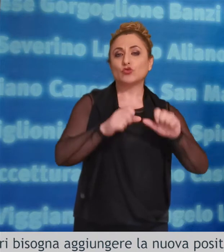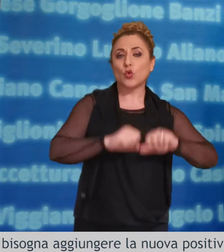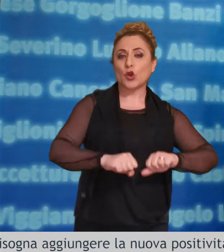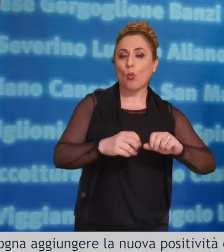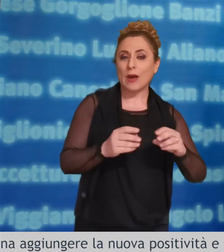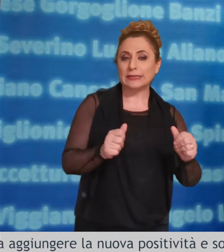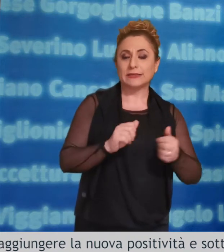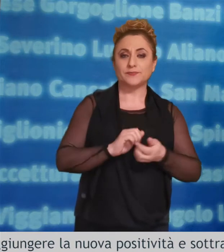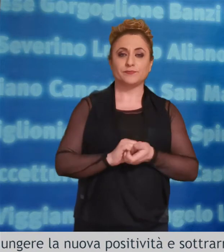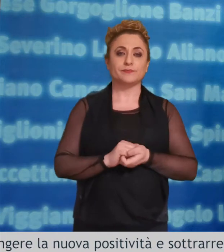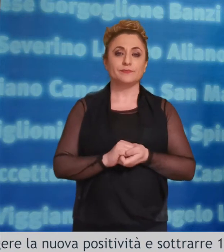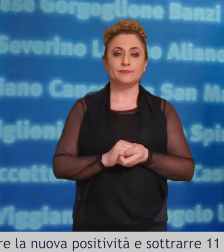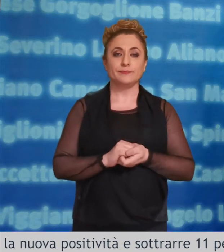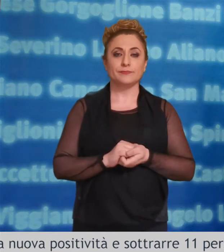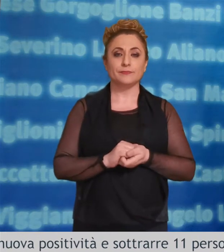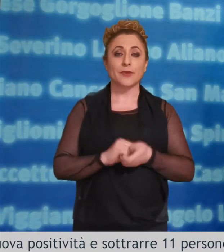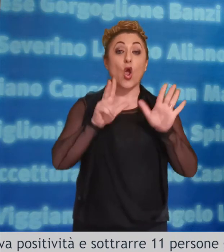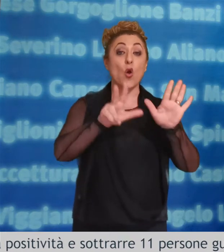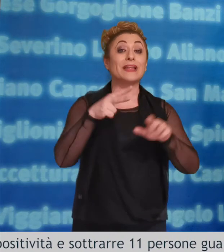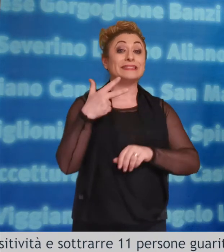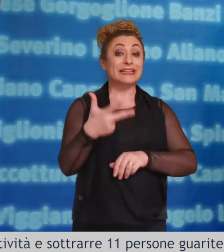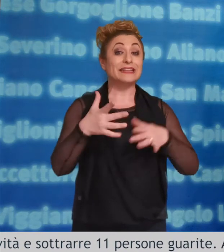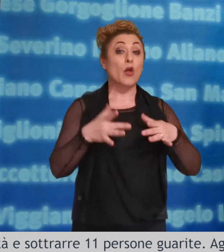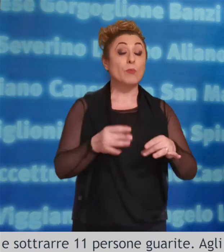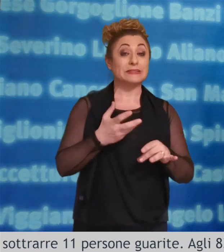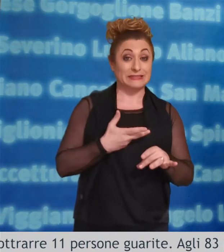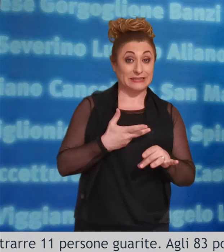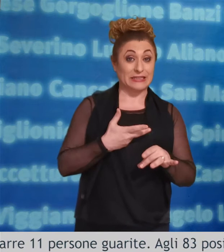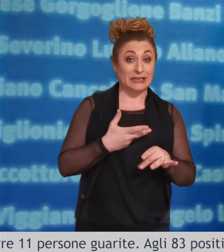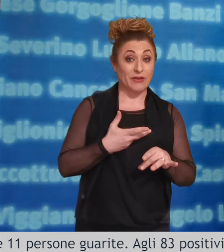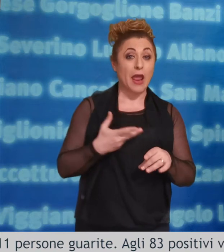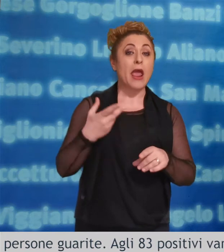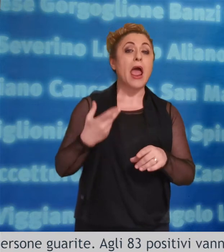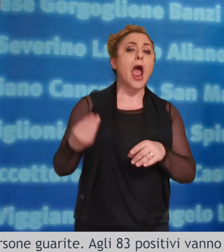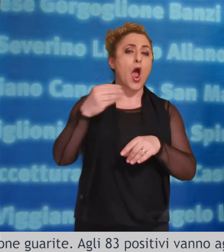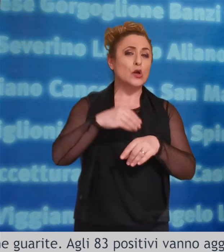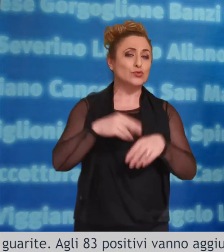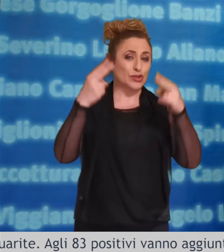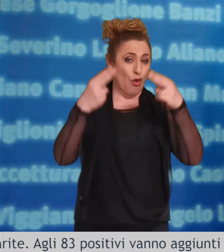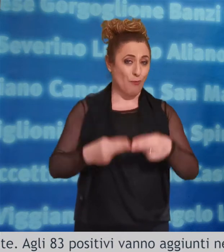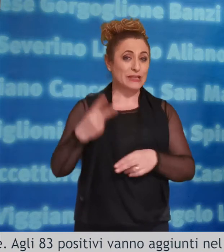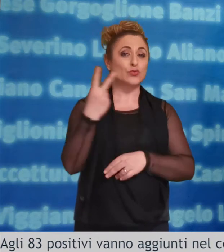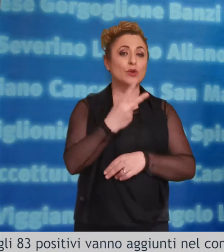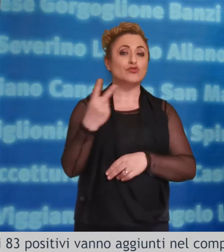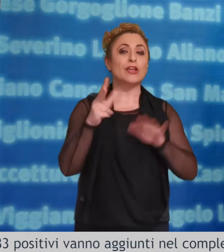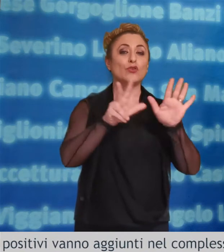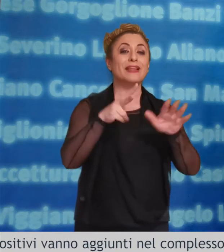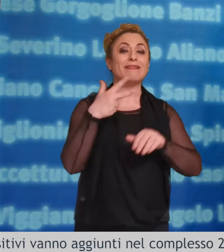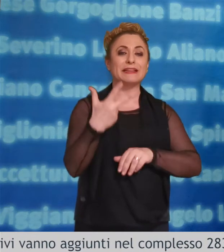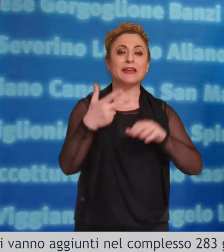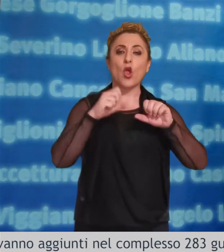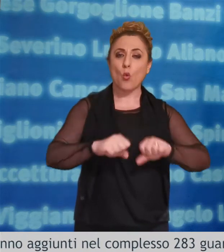guarite agli 83 positivi vanno aggiunti nel complesso 283